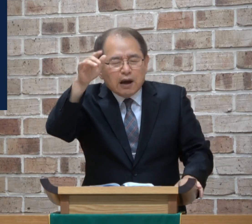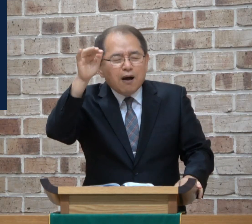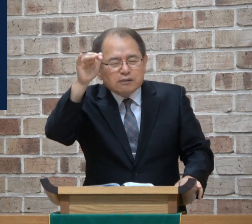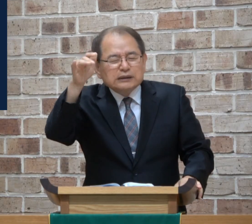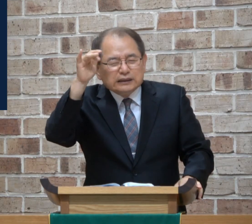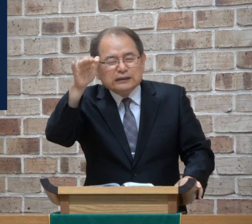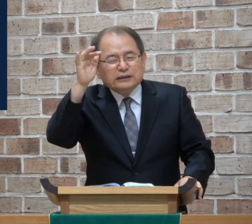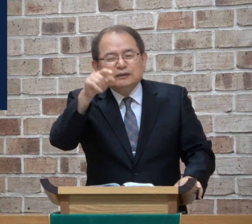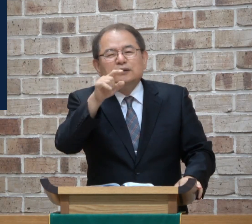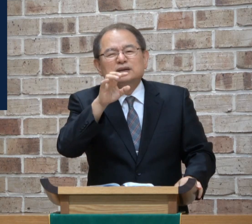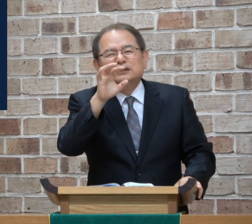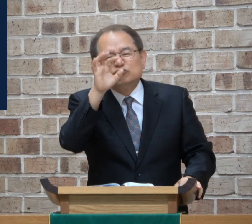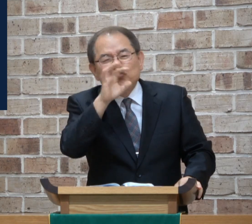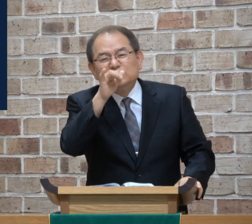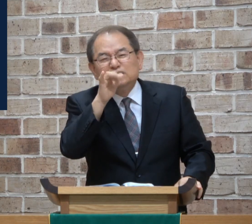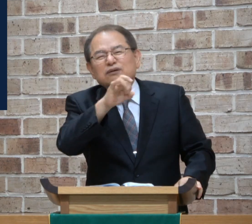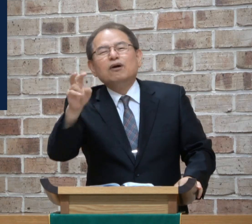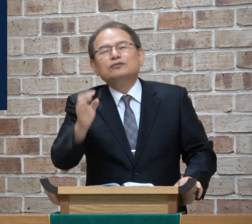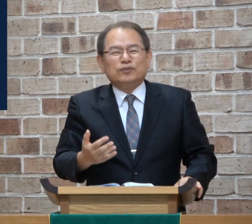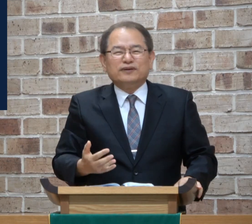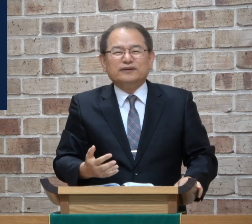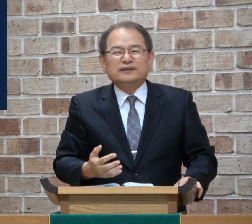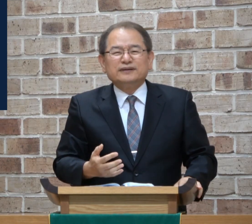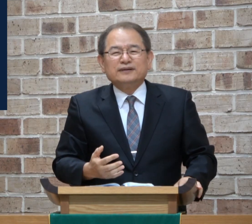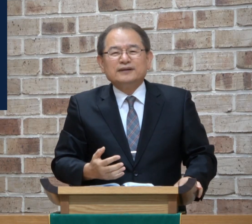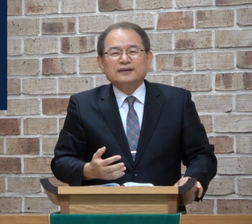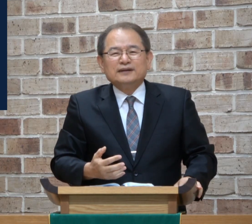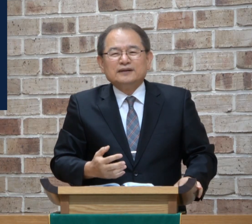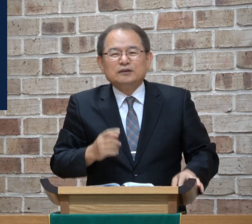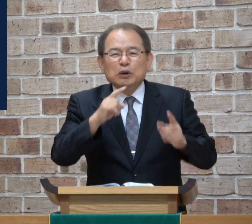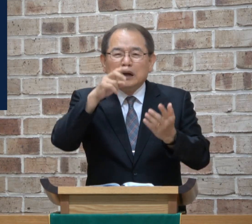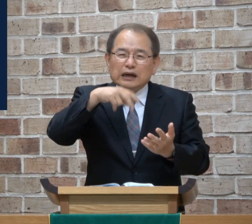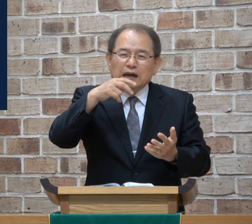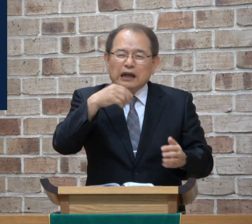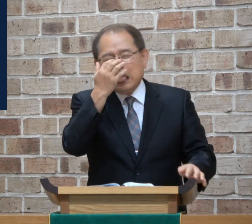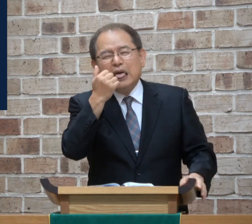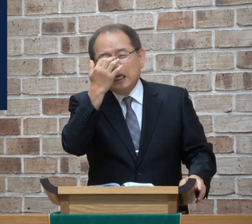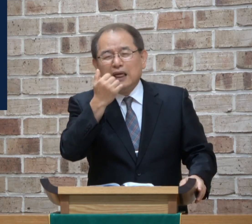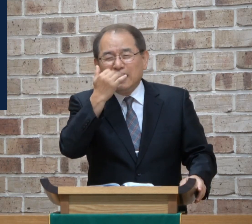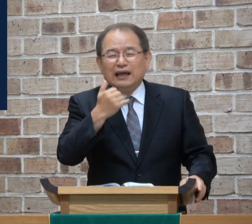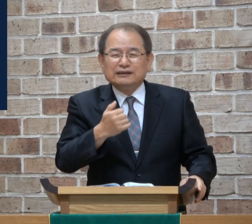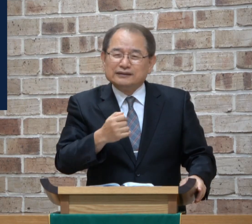항상 하나님의 말씀을 사모하면서 그 말씀을 붙들고 결단하고 나아가는 것입니다.